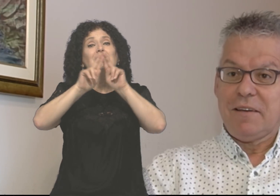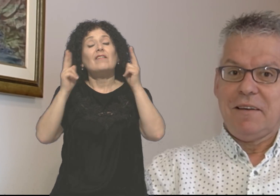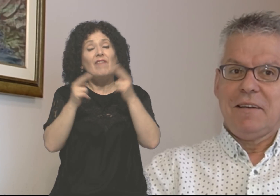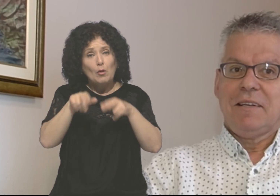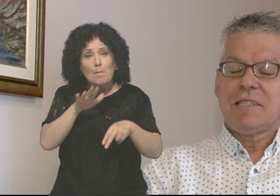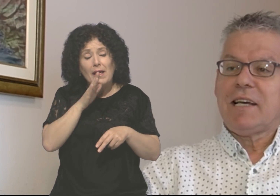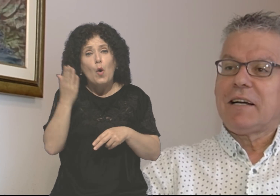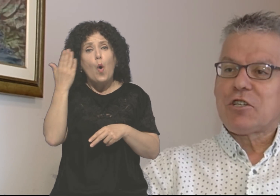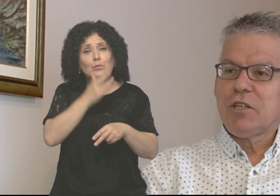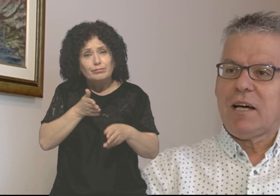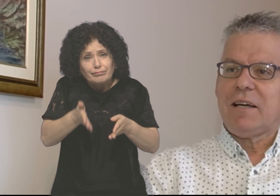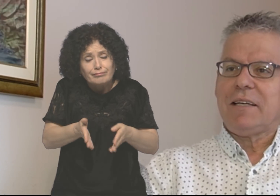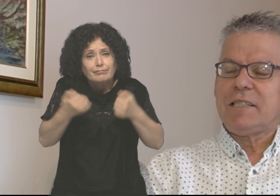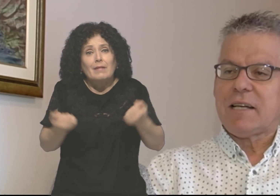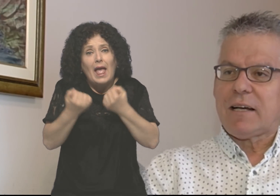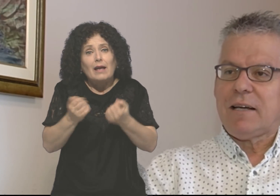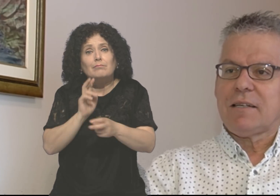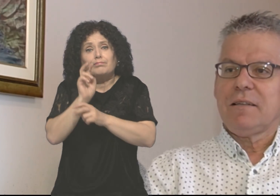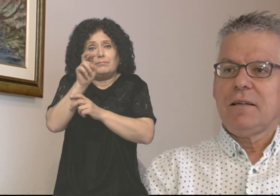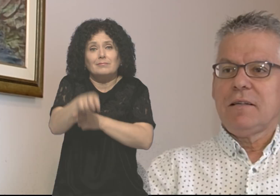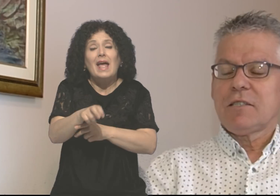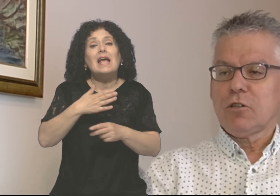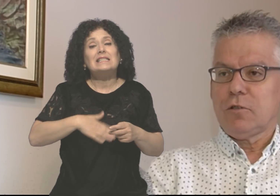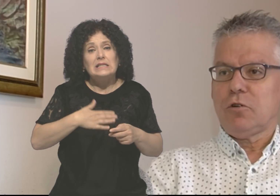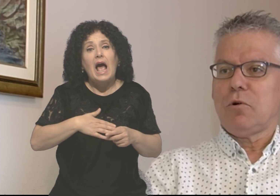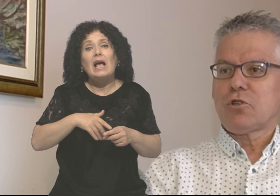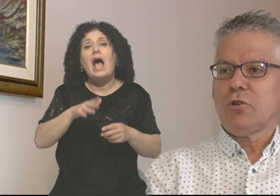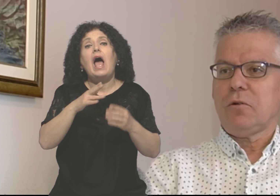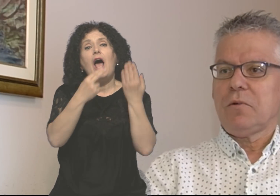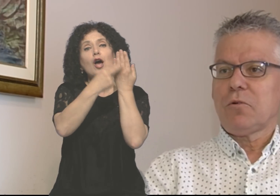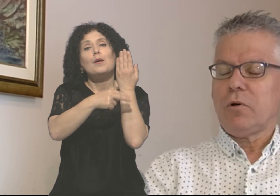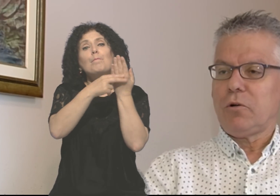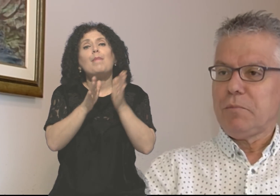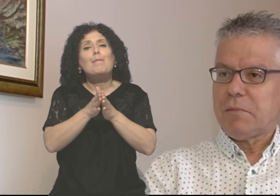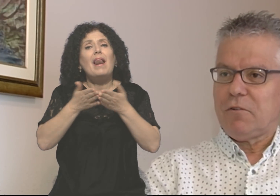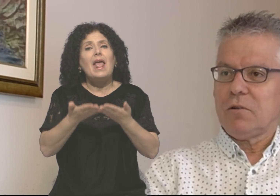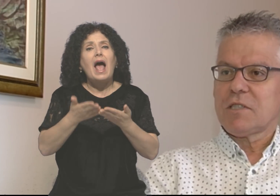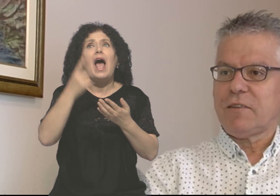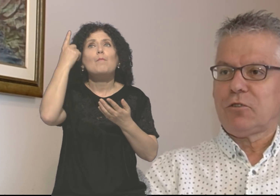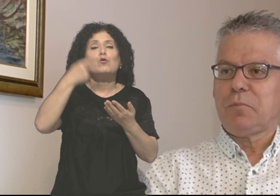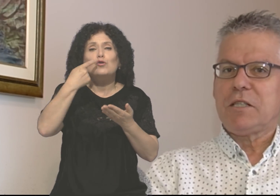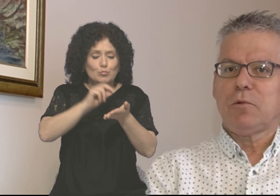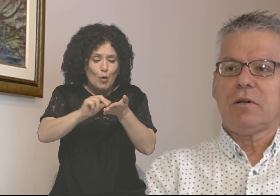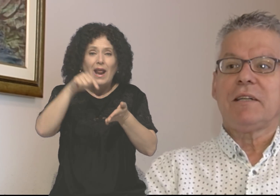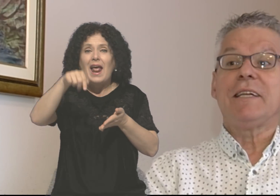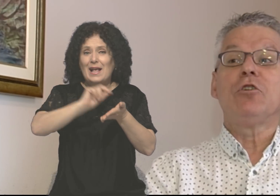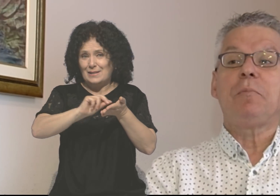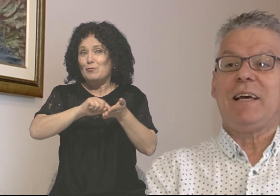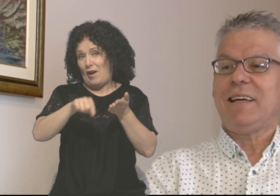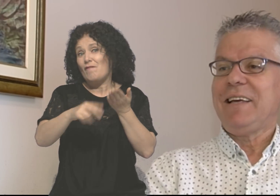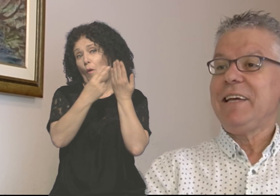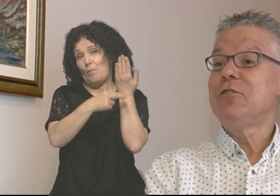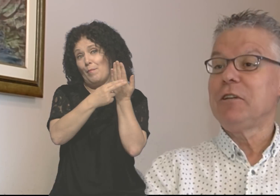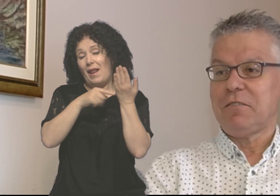еве се ангажира и сака Словото Божјо, кое го имаме во Светото Писмо, да